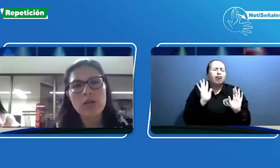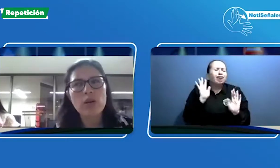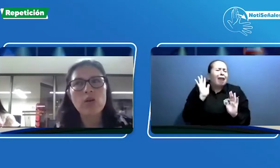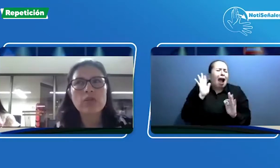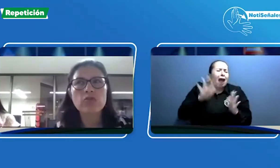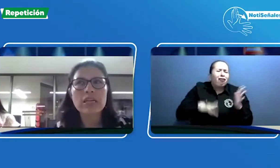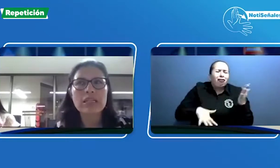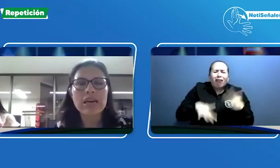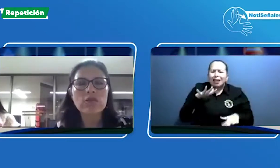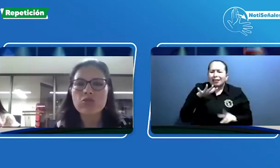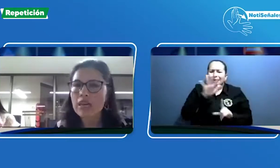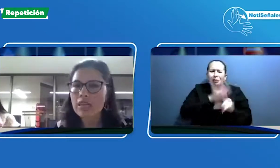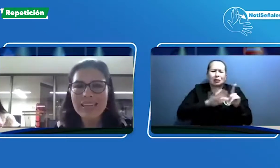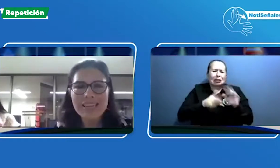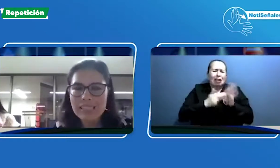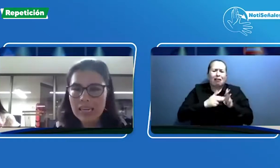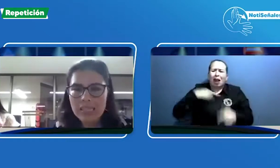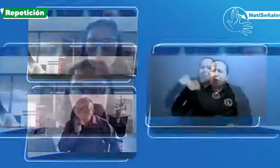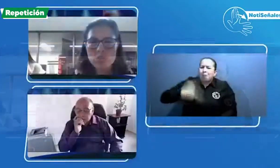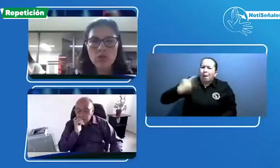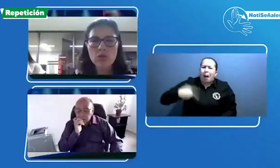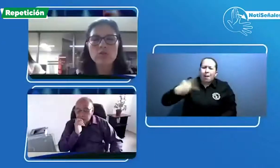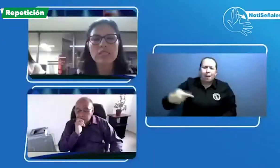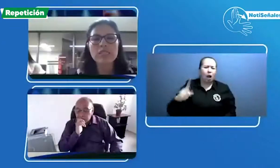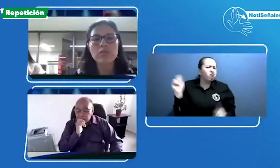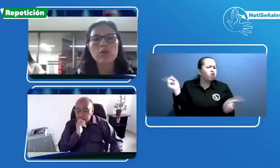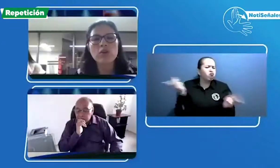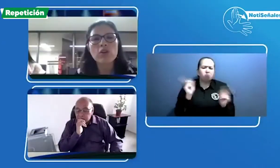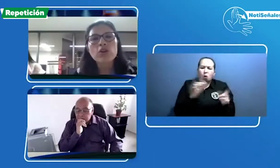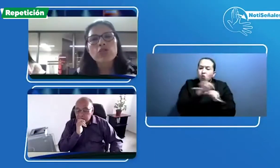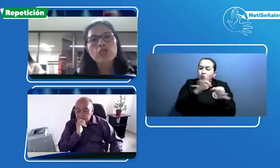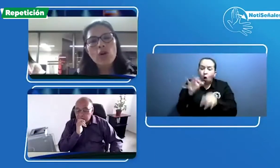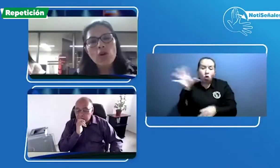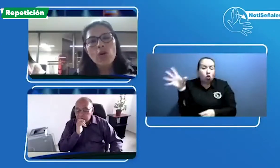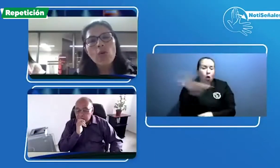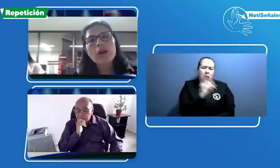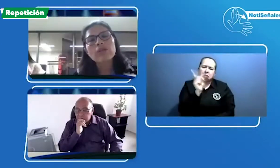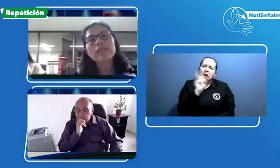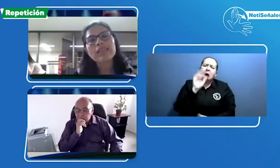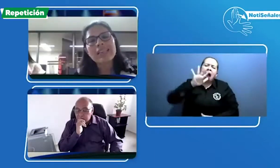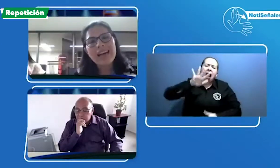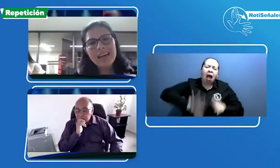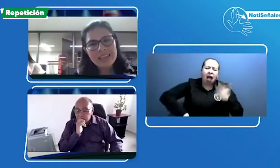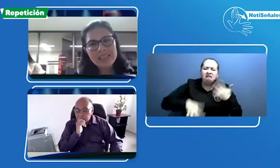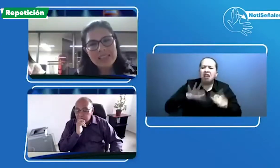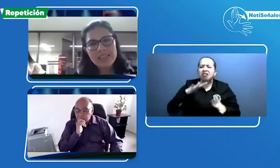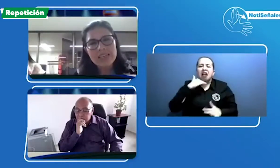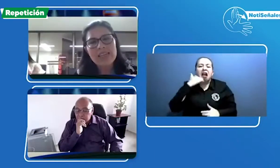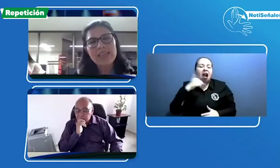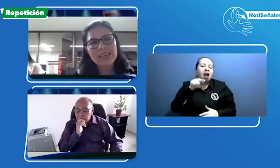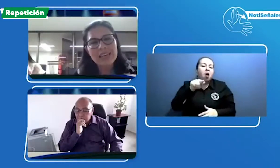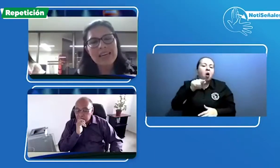porque no es una actividad constante ni se hace en todos los municipios, solo cuando entidades